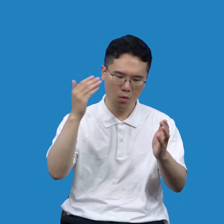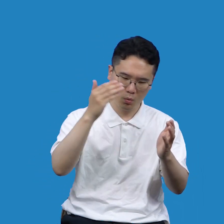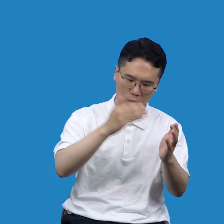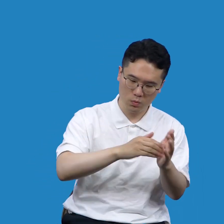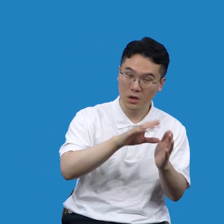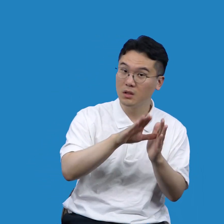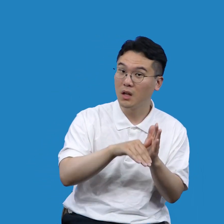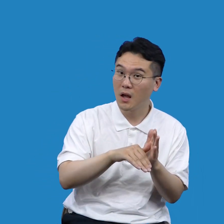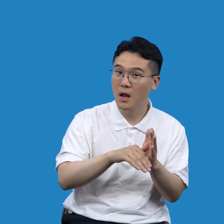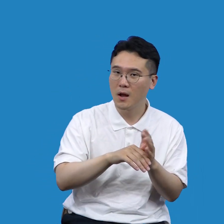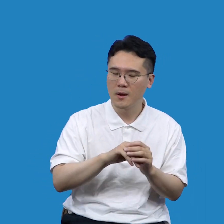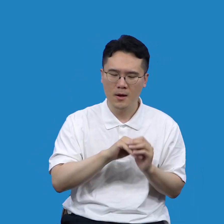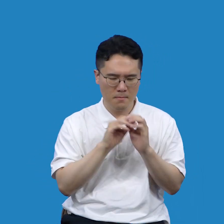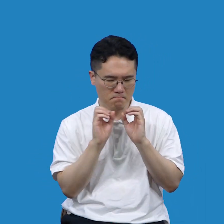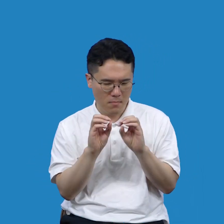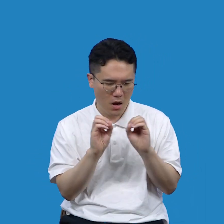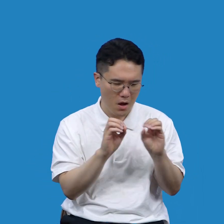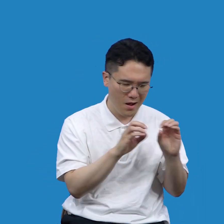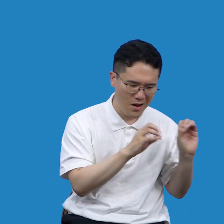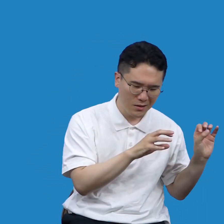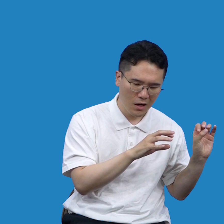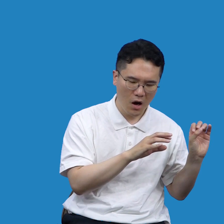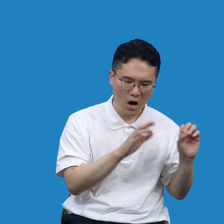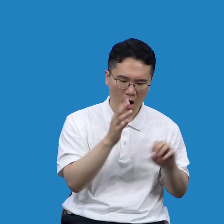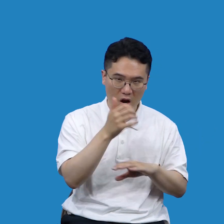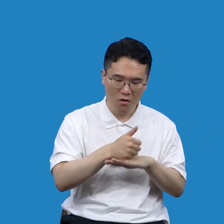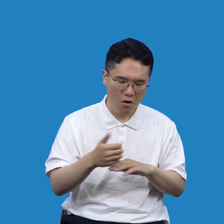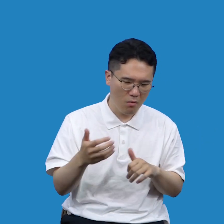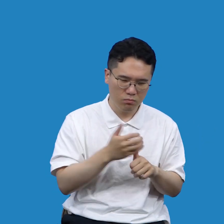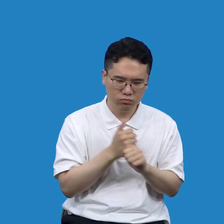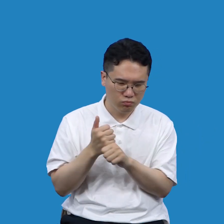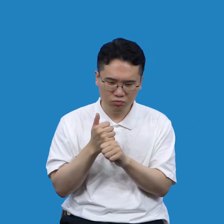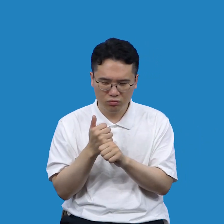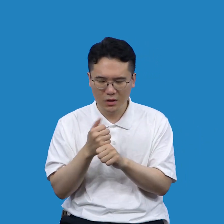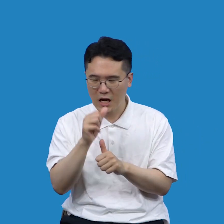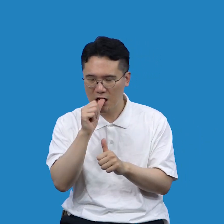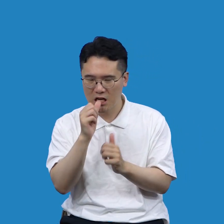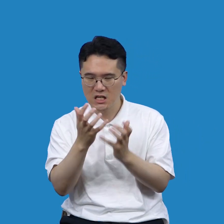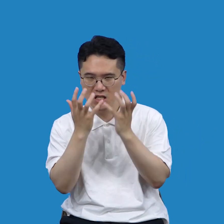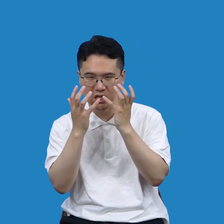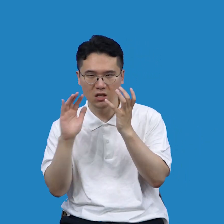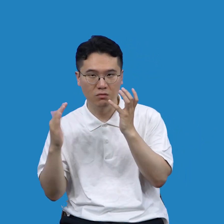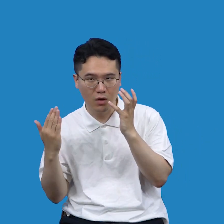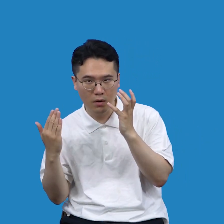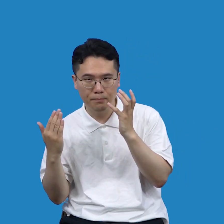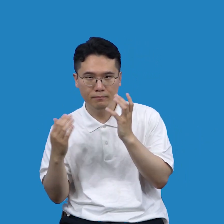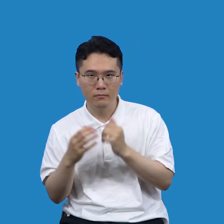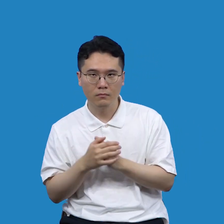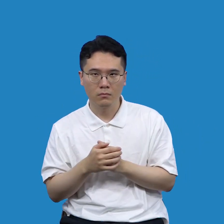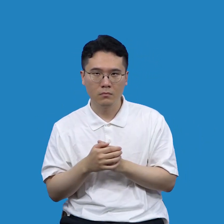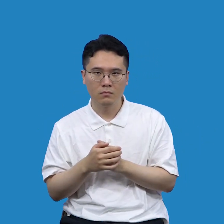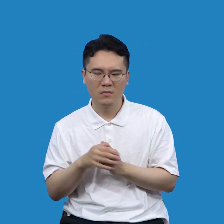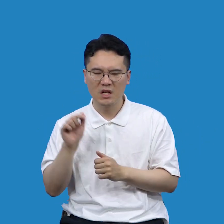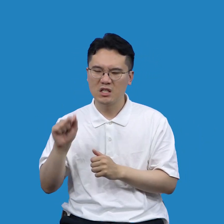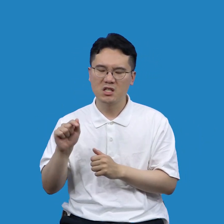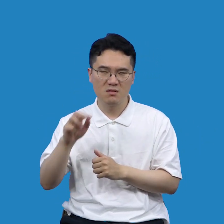바울은 전도하다가 붙잡혀서 감옥에 끌려가죠. 체포를 당합니다. 이 사람들이 이상한 풍속을